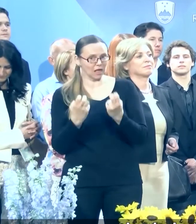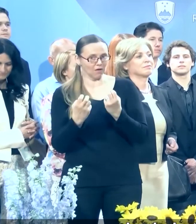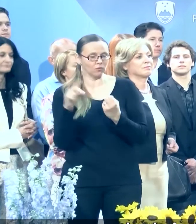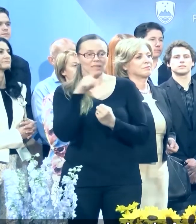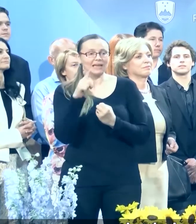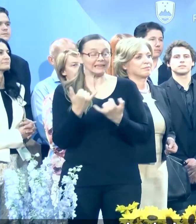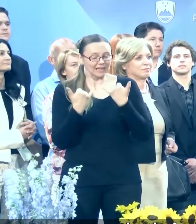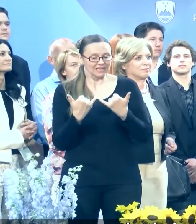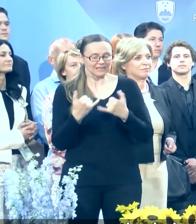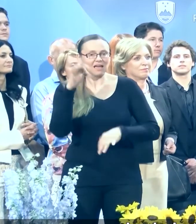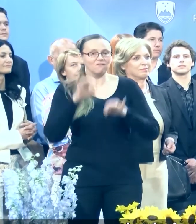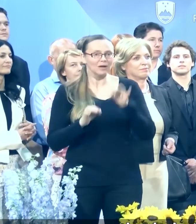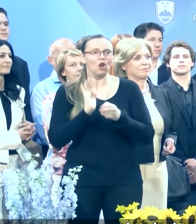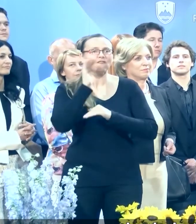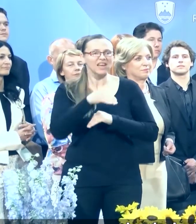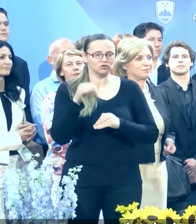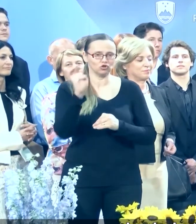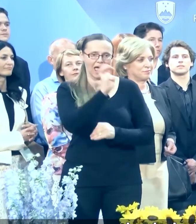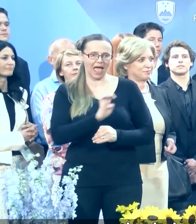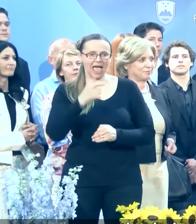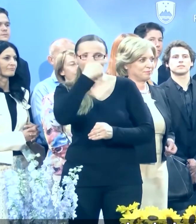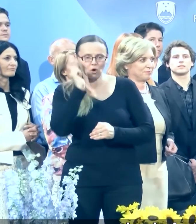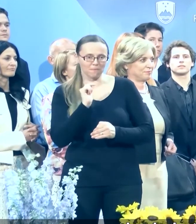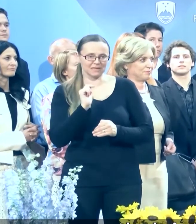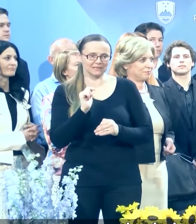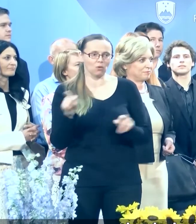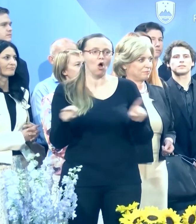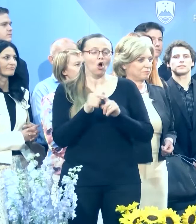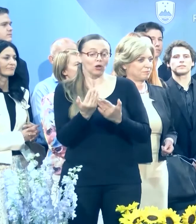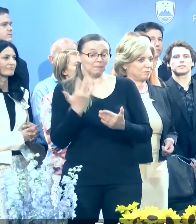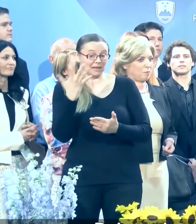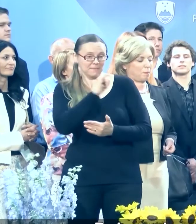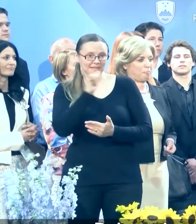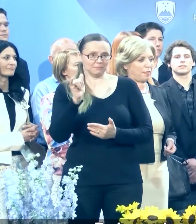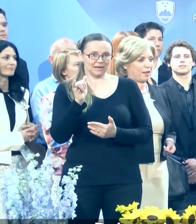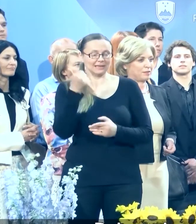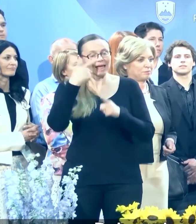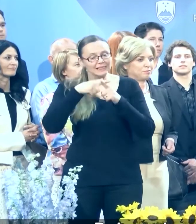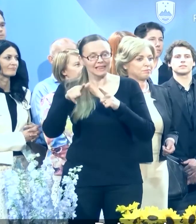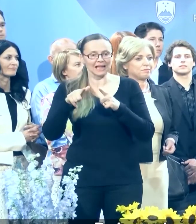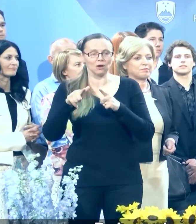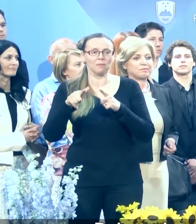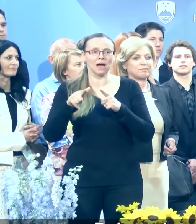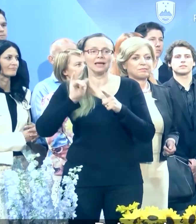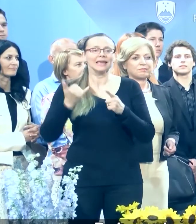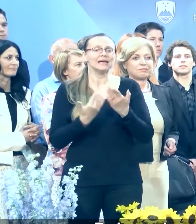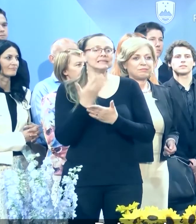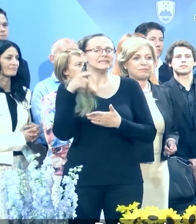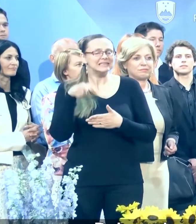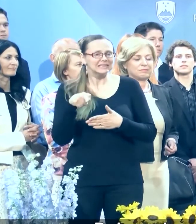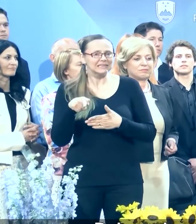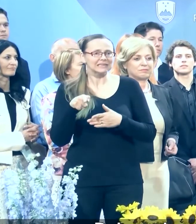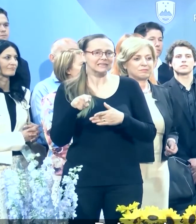volilo več ljudi, več Evropejcev kot pred 5 leti. Deloma je zato krivo,